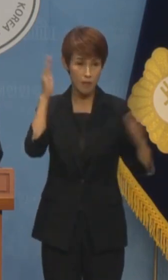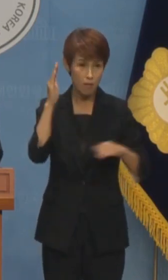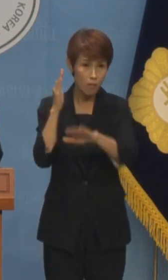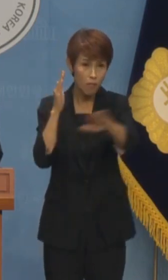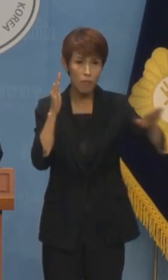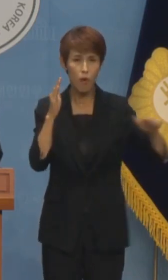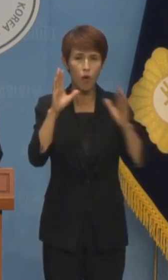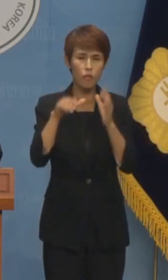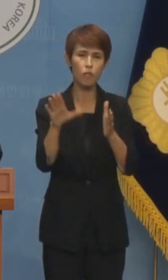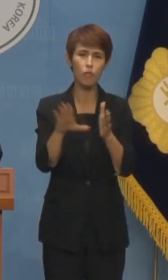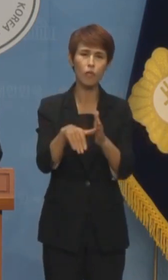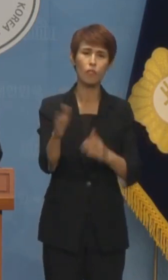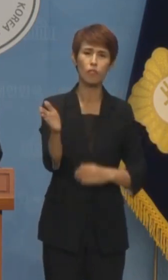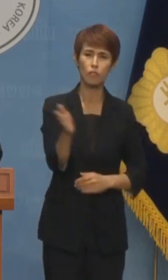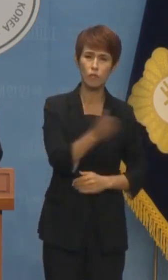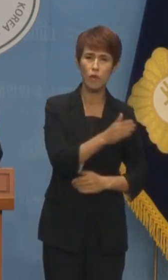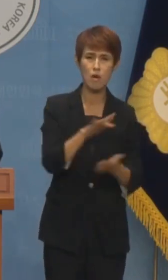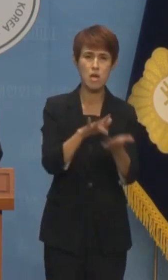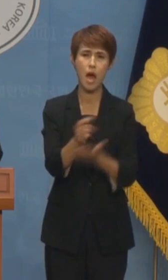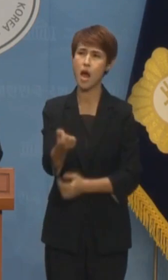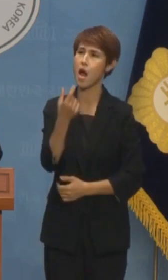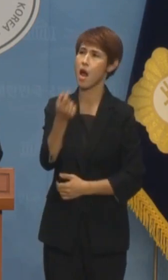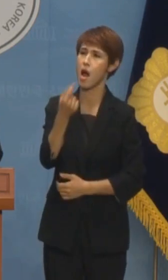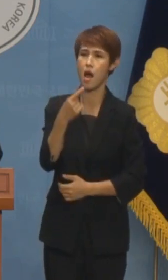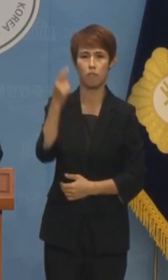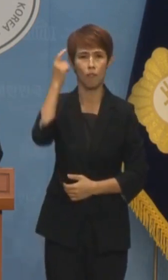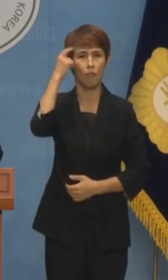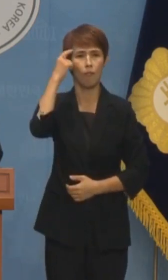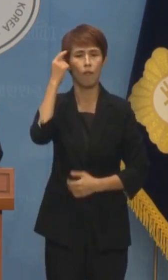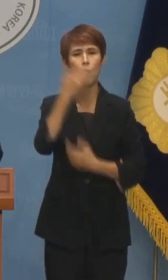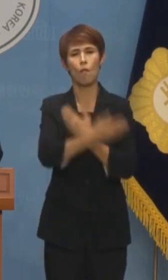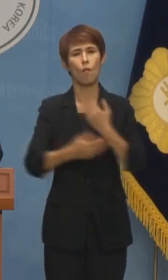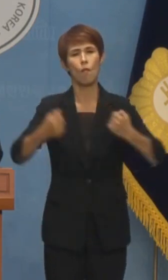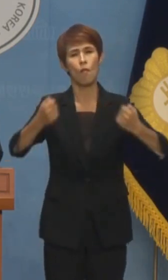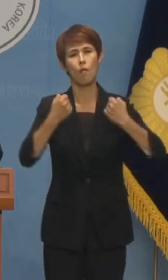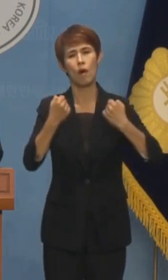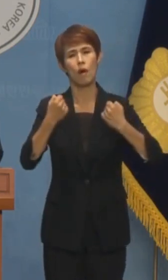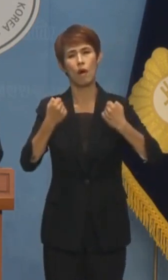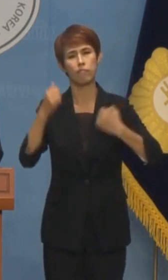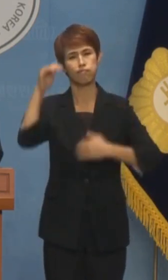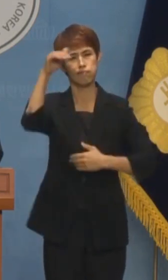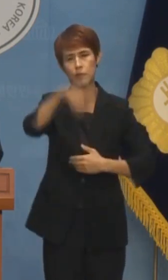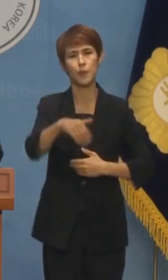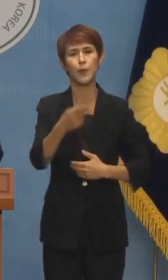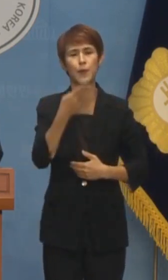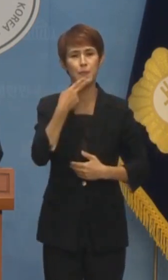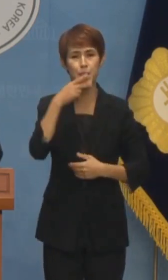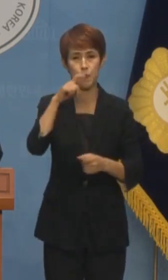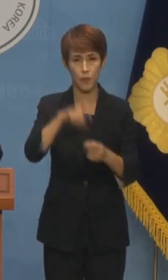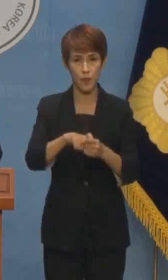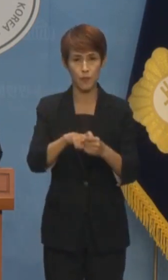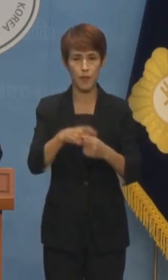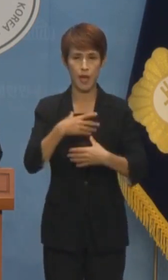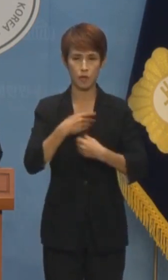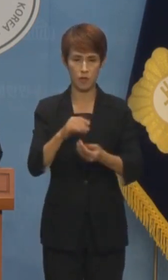나이부터 약물 오남용에 빠져 정신과 육체의 건강을 잃는 일이 없도록 안전한 의약품